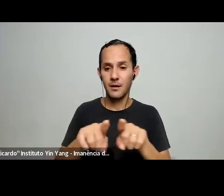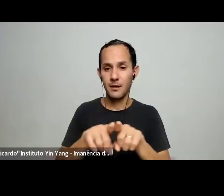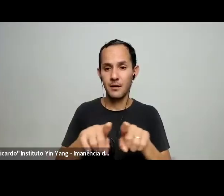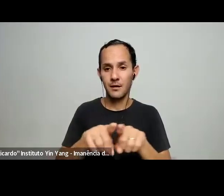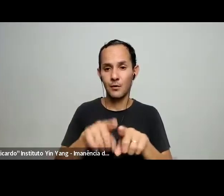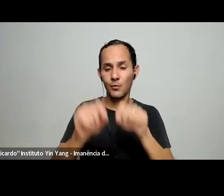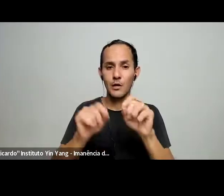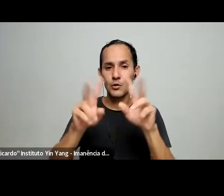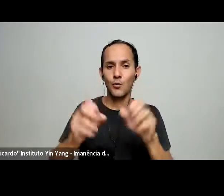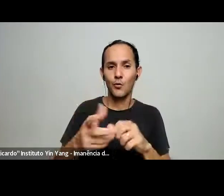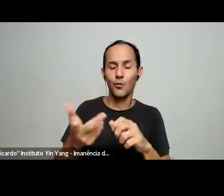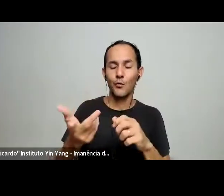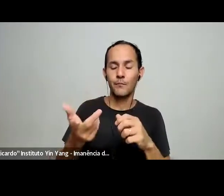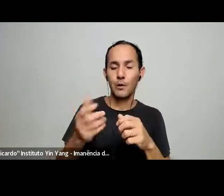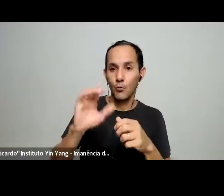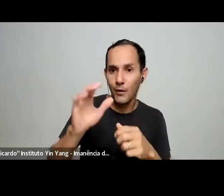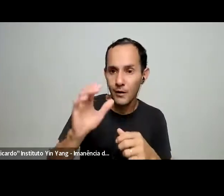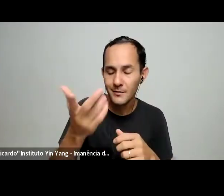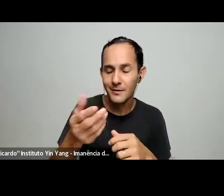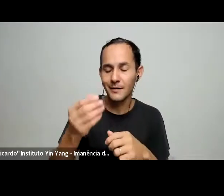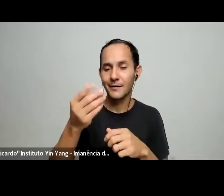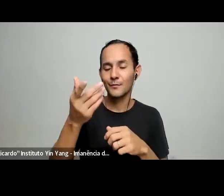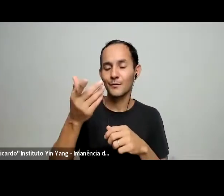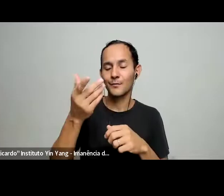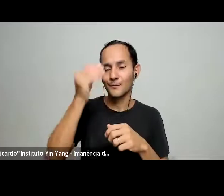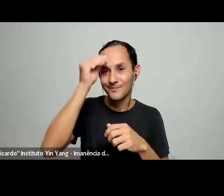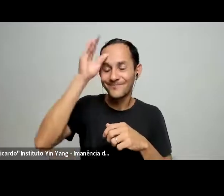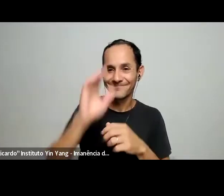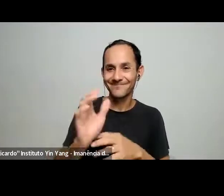né, e no conhecimento científico habitual, né,